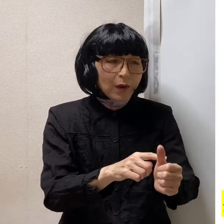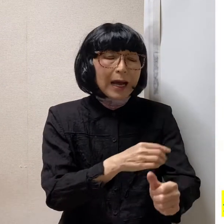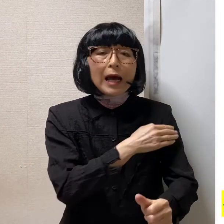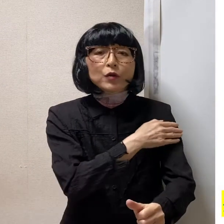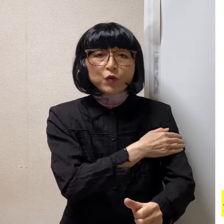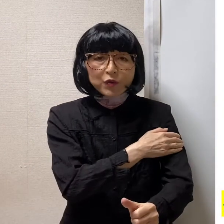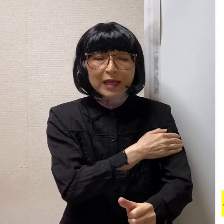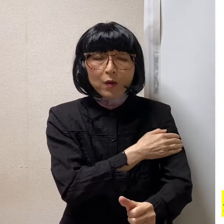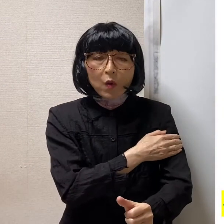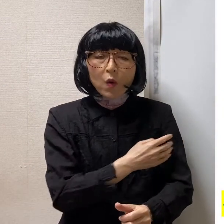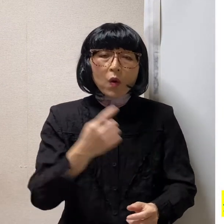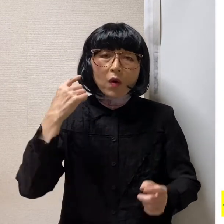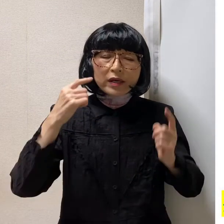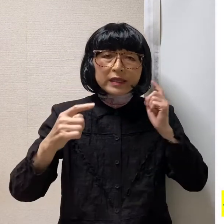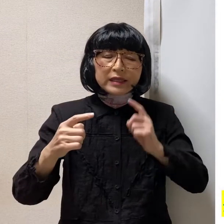彼は腕を痛めた。